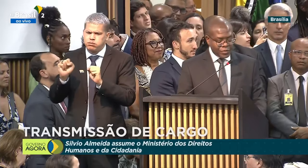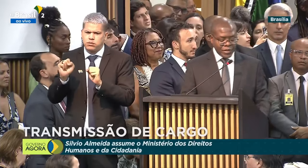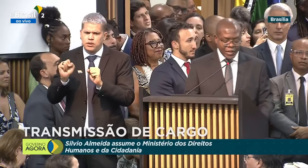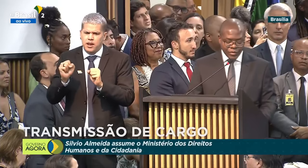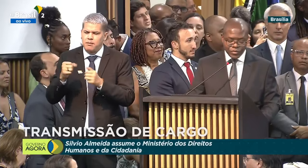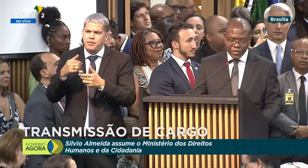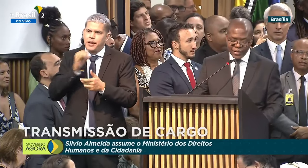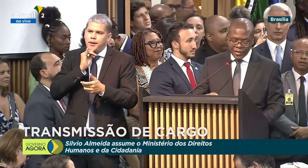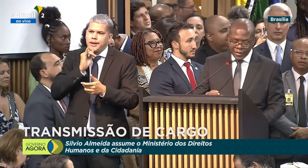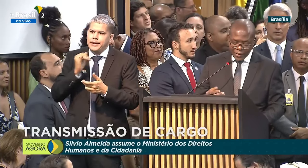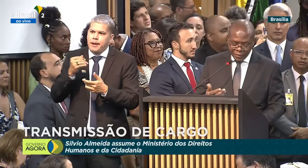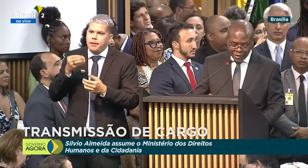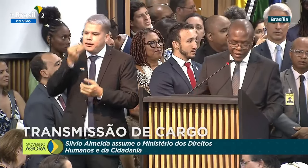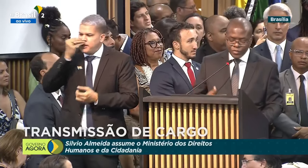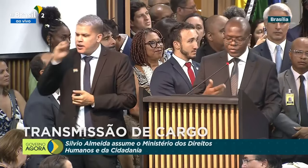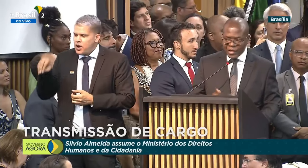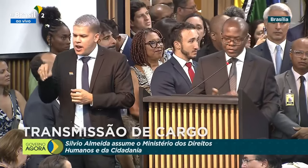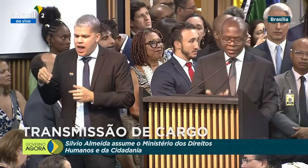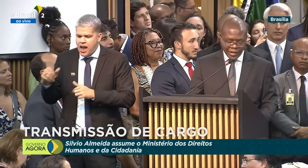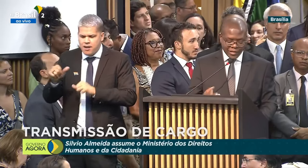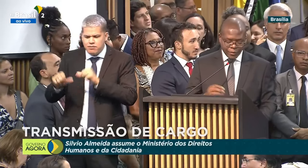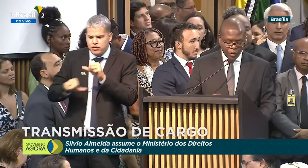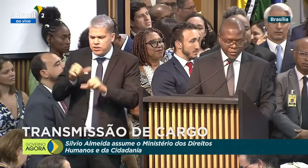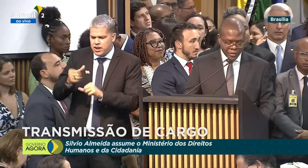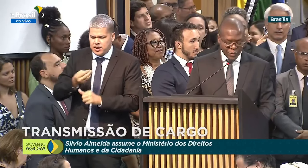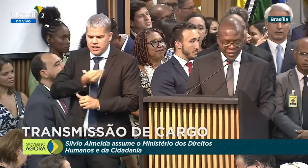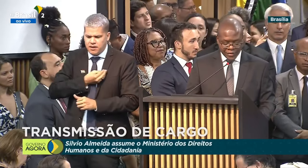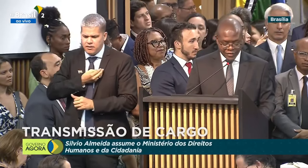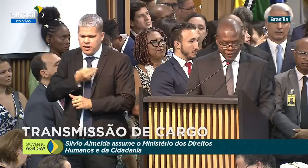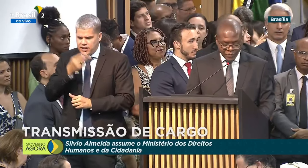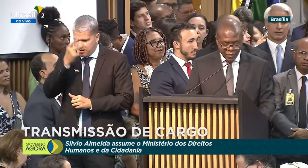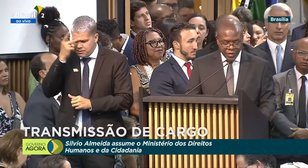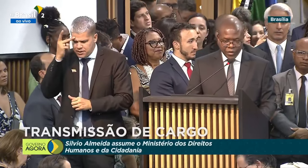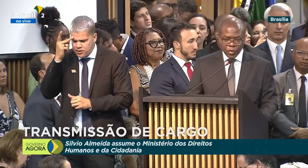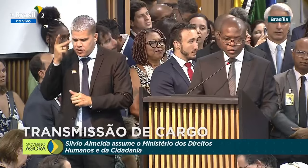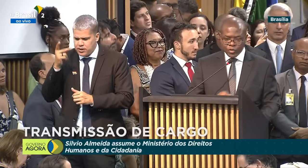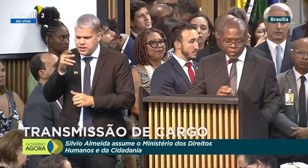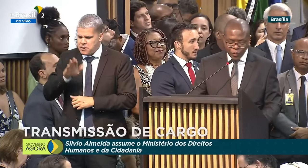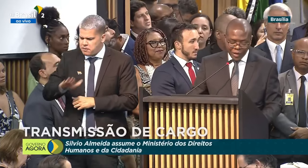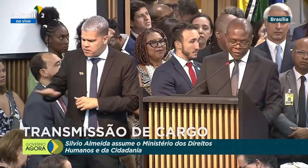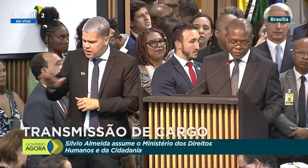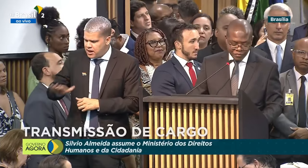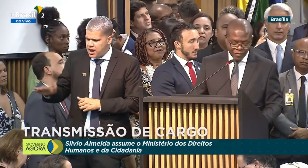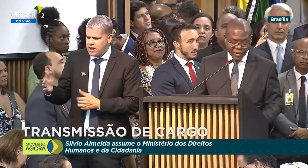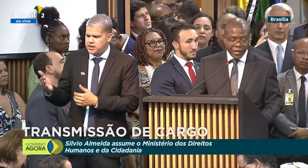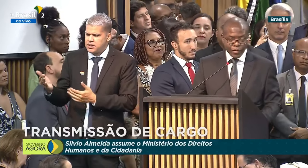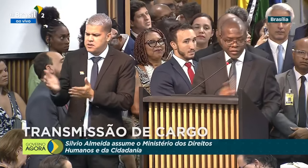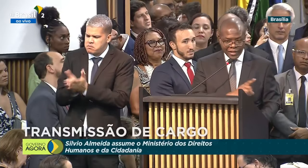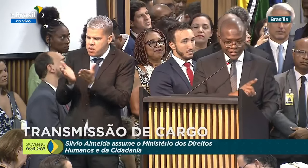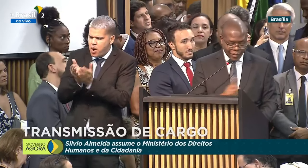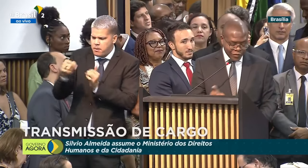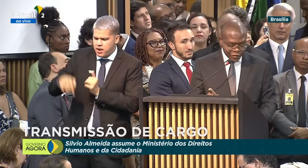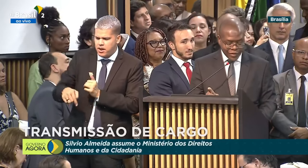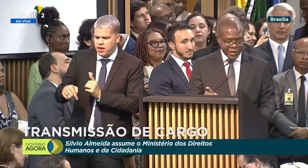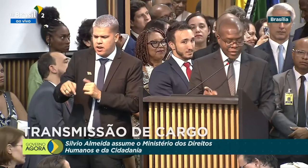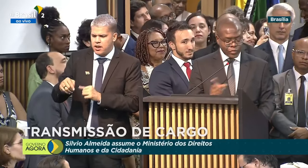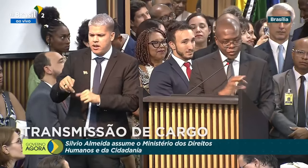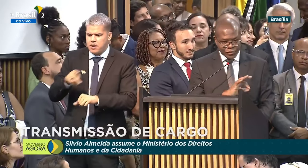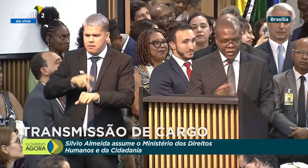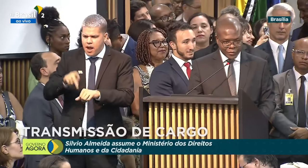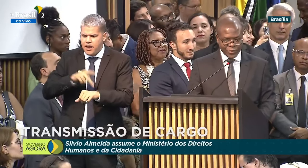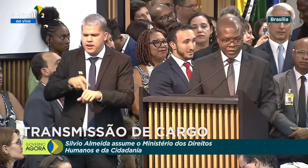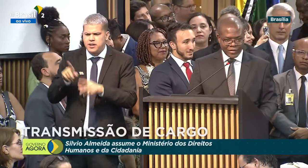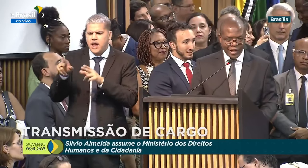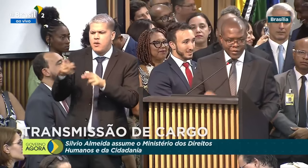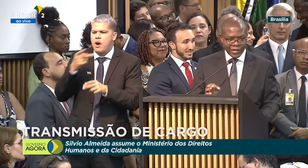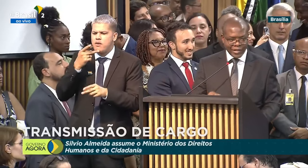geraram na vida de meninos e meninos negros e negras e pobres desse país como diz o mano brown Eu vim da selva sou leão